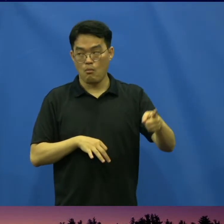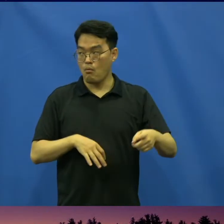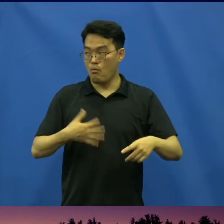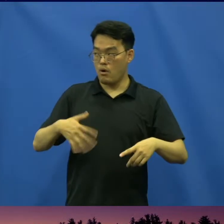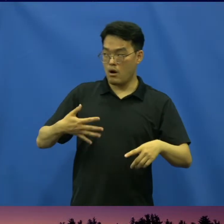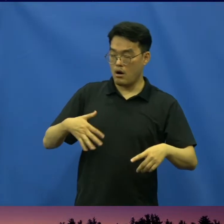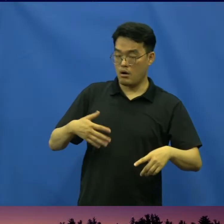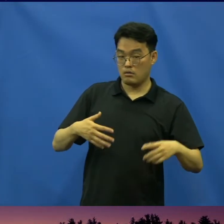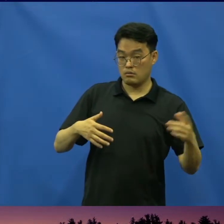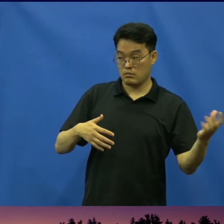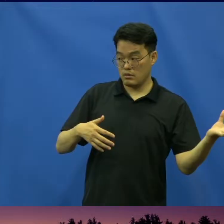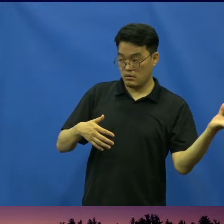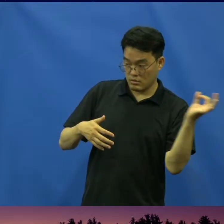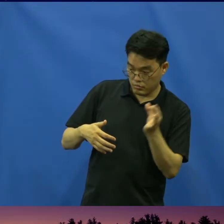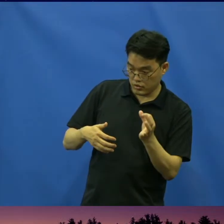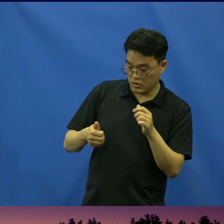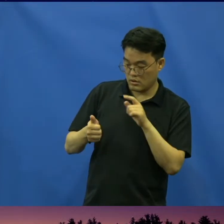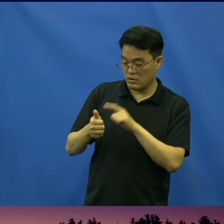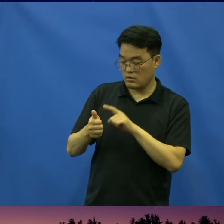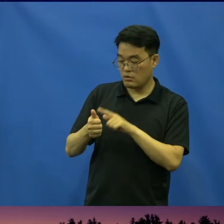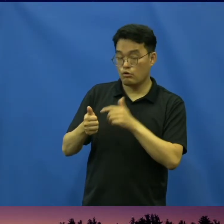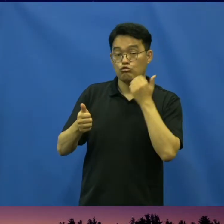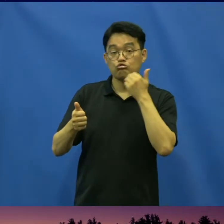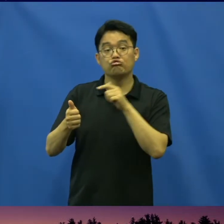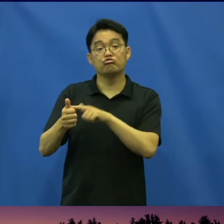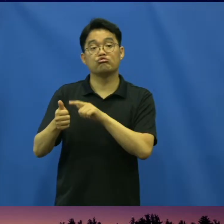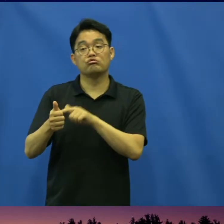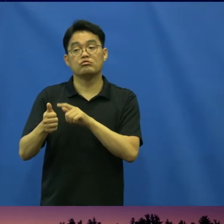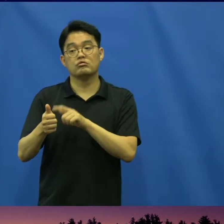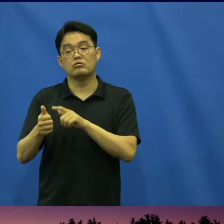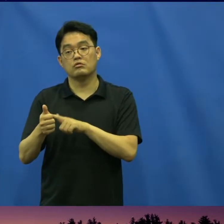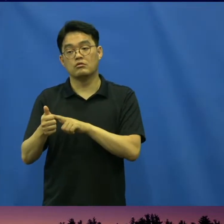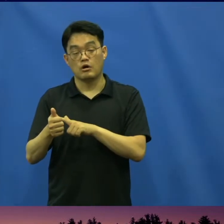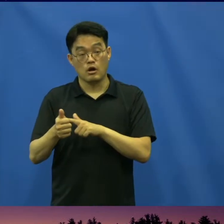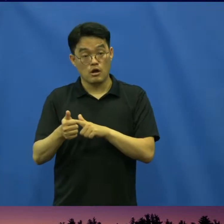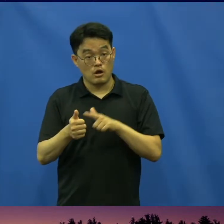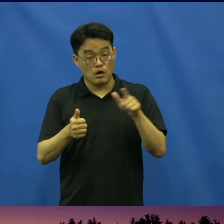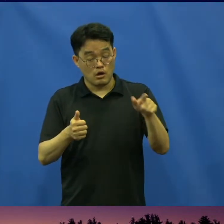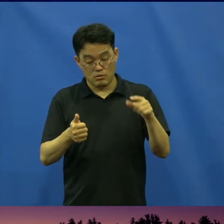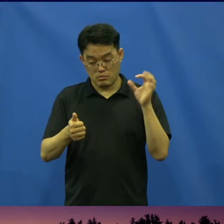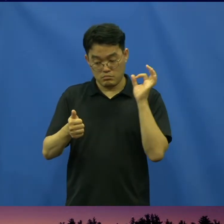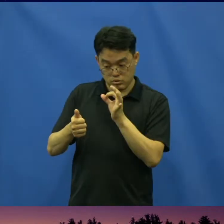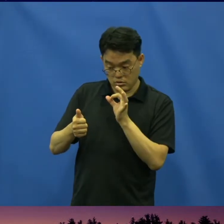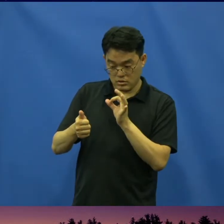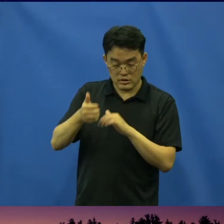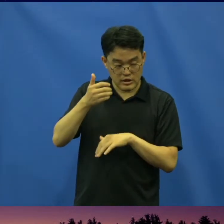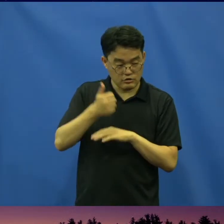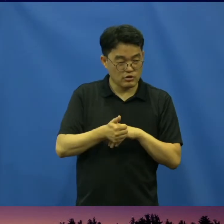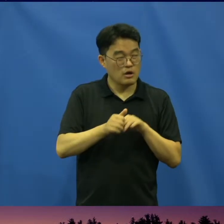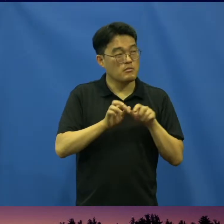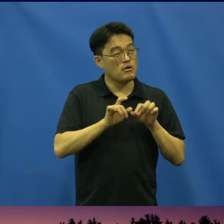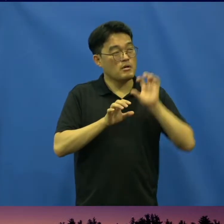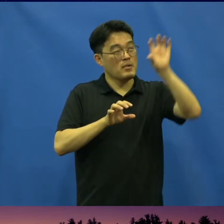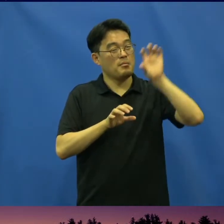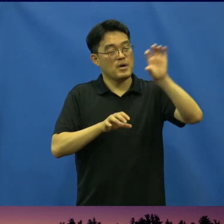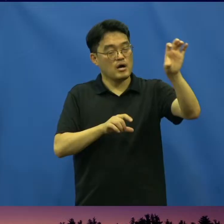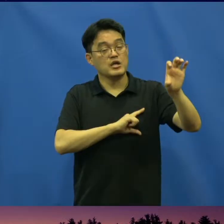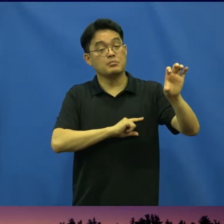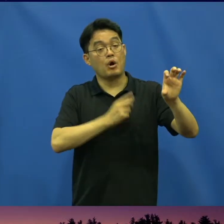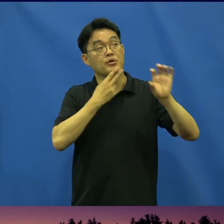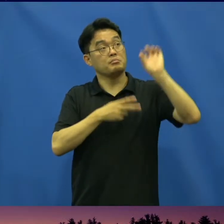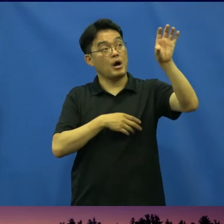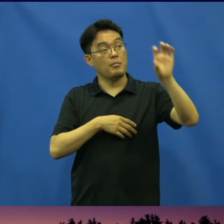찾고 보니까 경제 전문가 아니에요. 전문학교 출신의 청년이었어요. 근데 그 한 사람의 말에 온 나라가 막